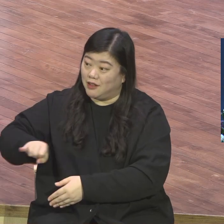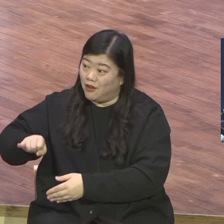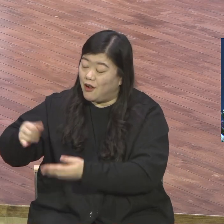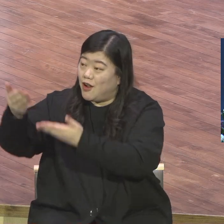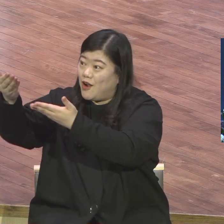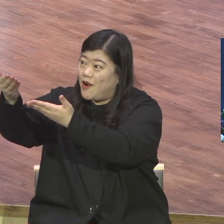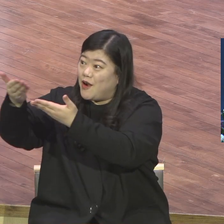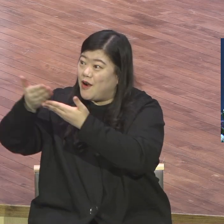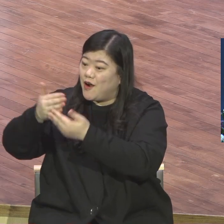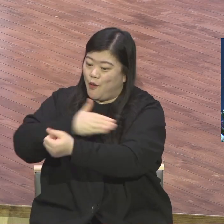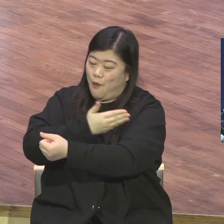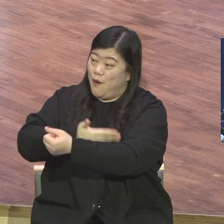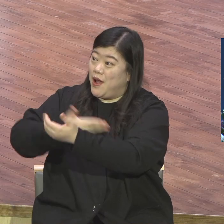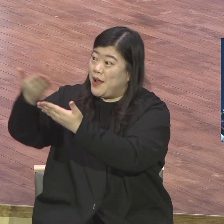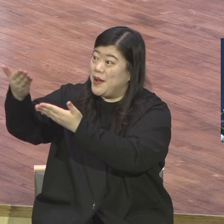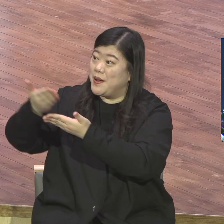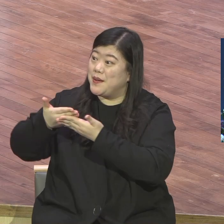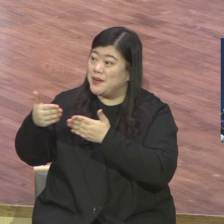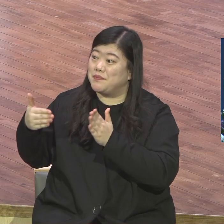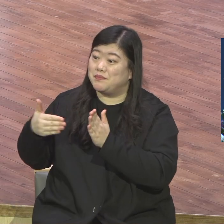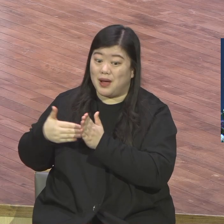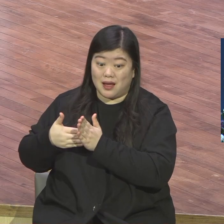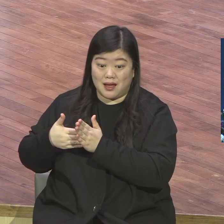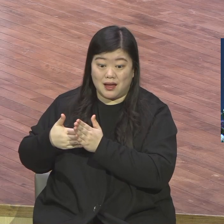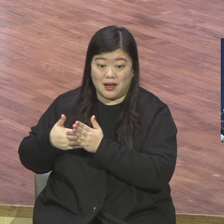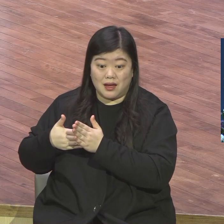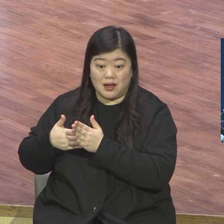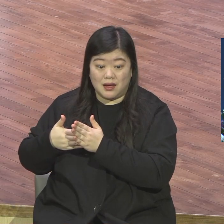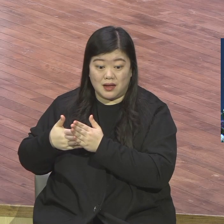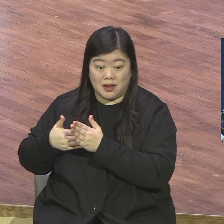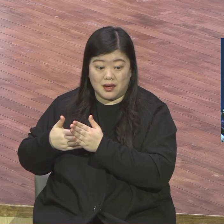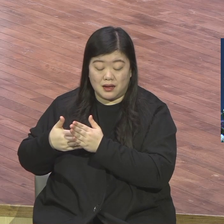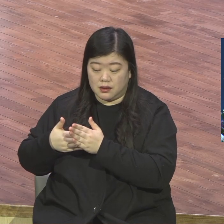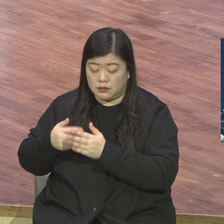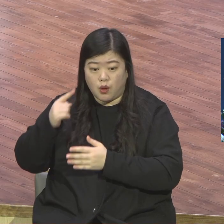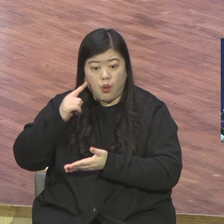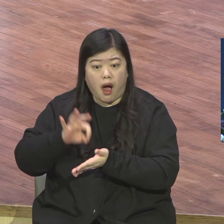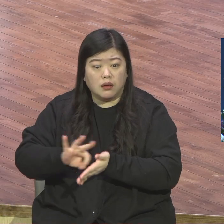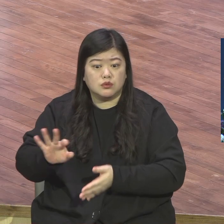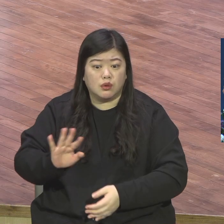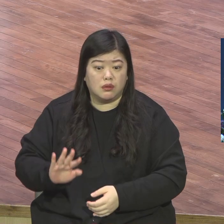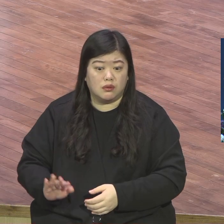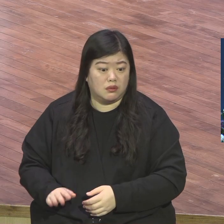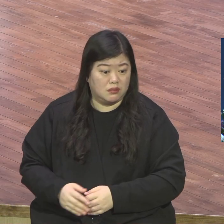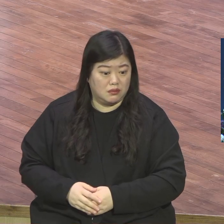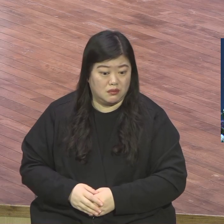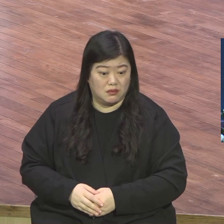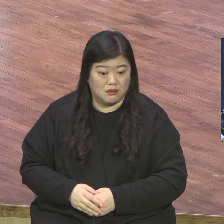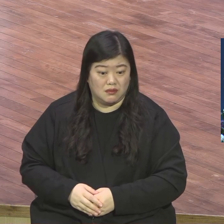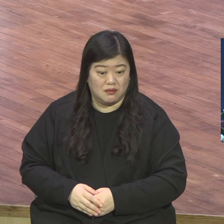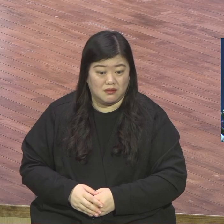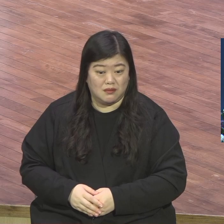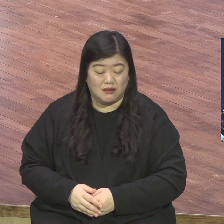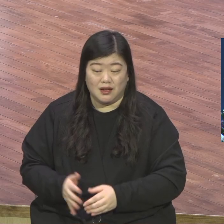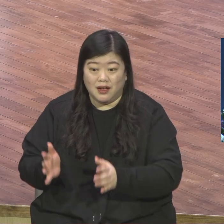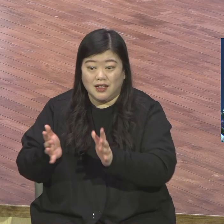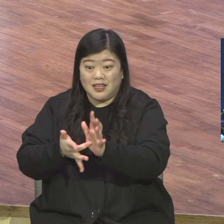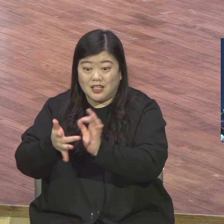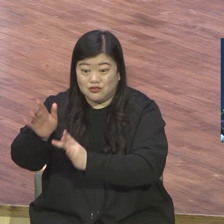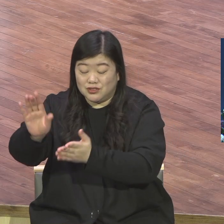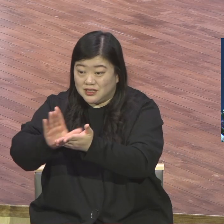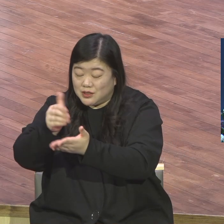영적 권세가 엄청나고 놀랍다는 사실을 아셔야 돼요. 여러분이 예수 그리스도를